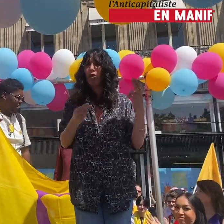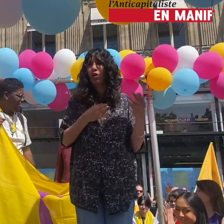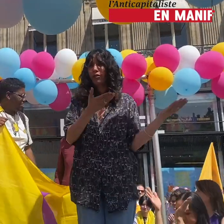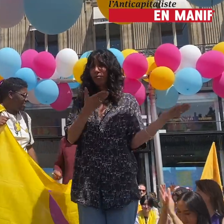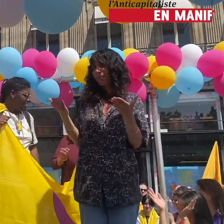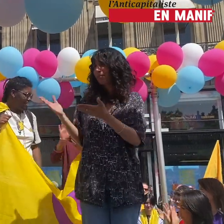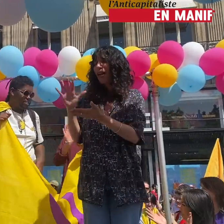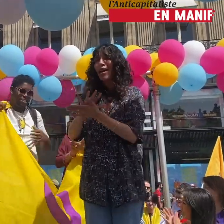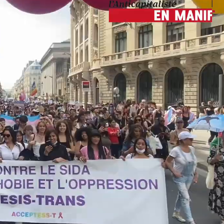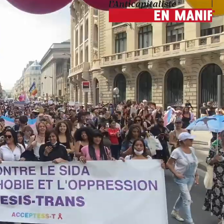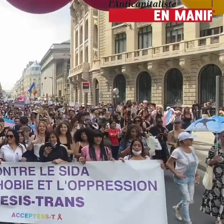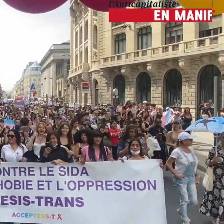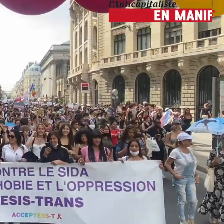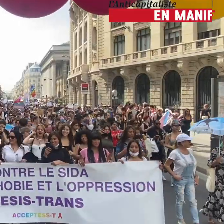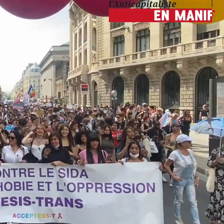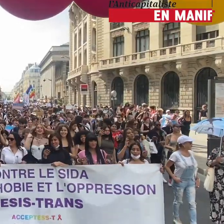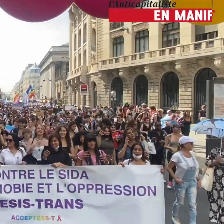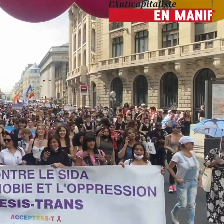à cette association.